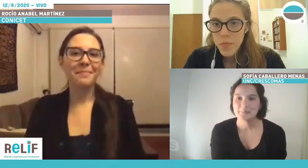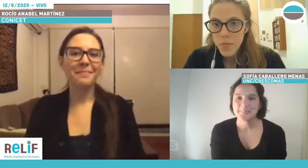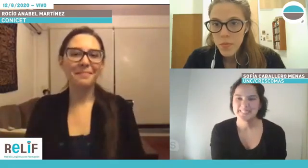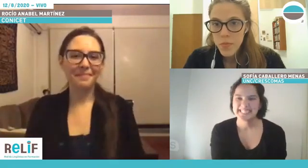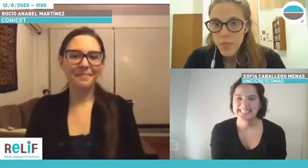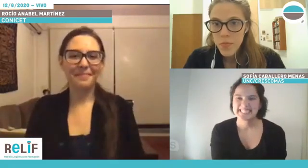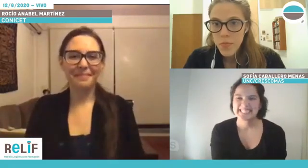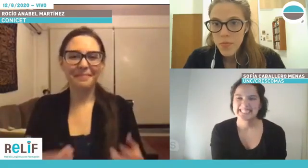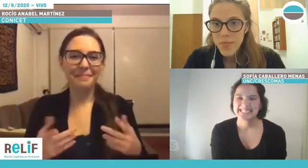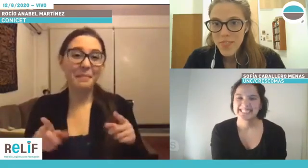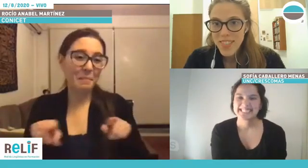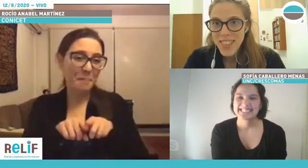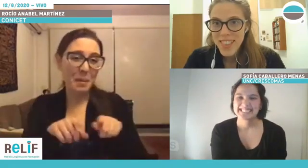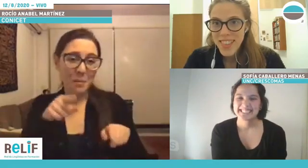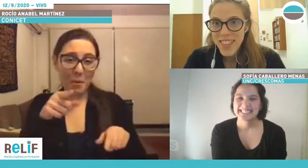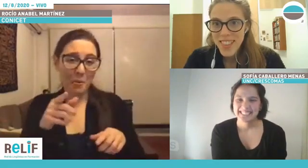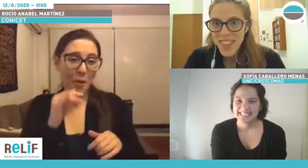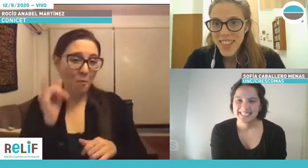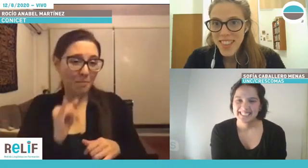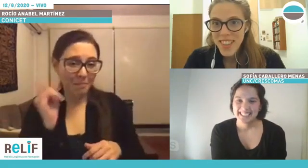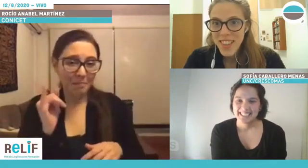Bueno,